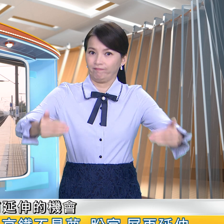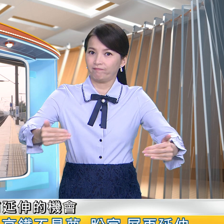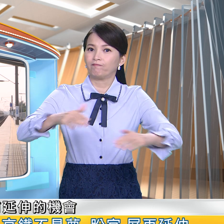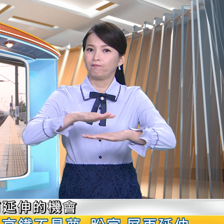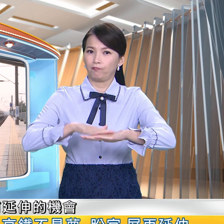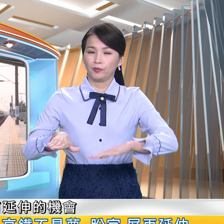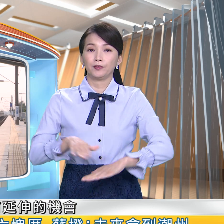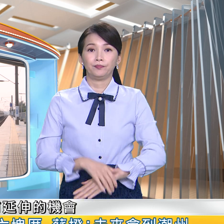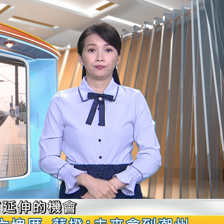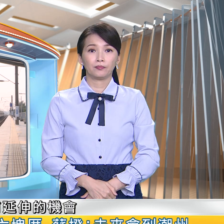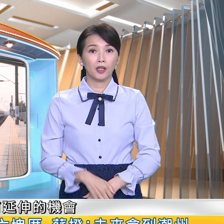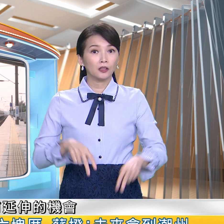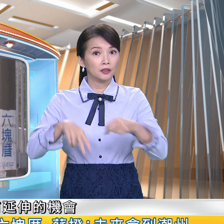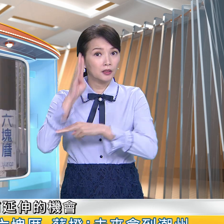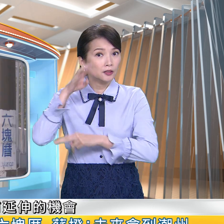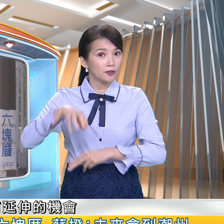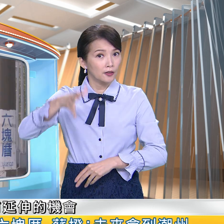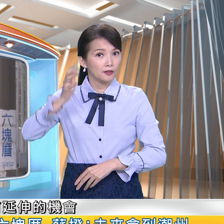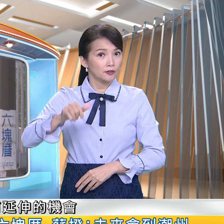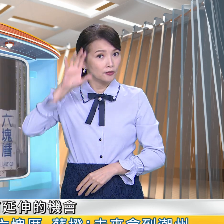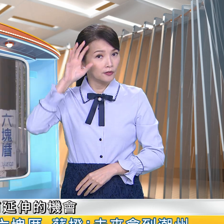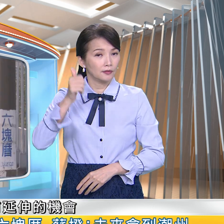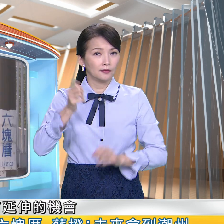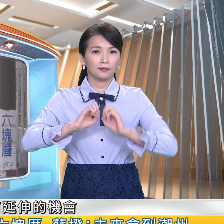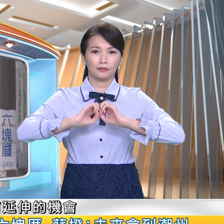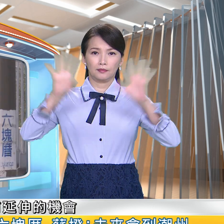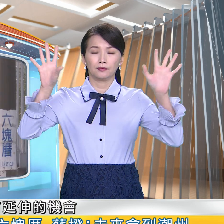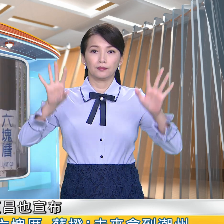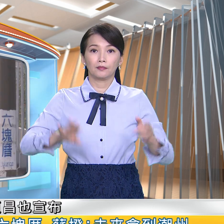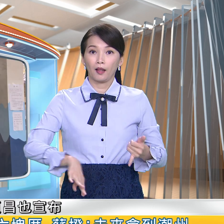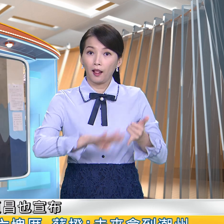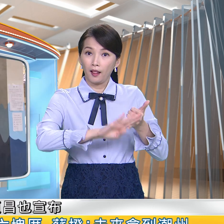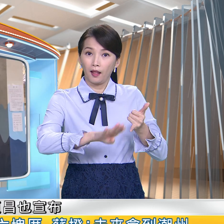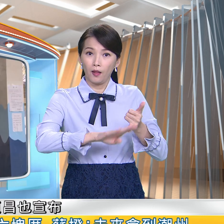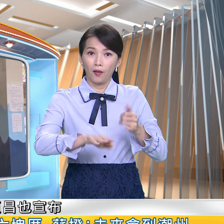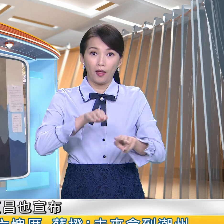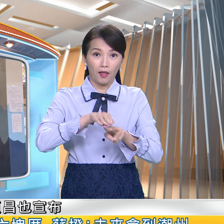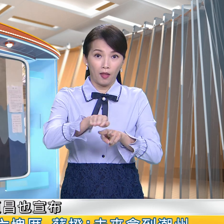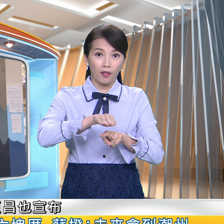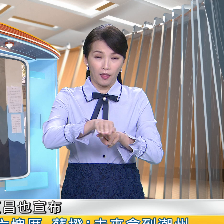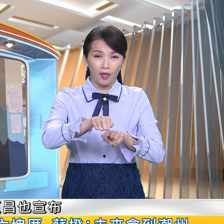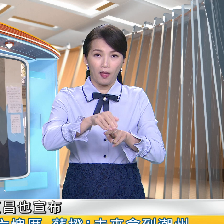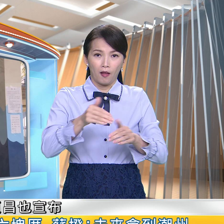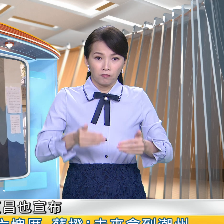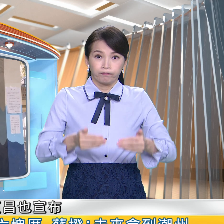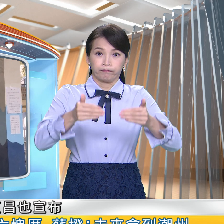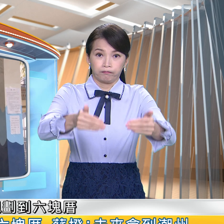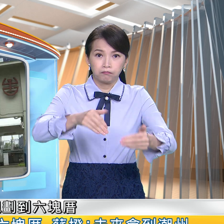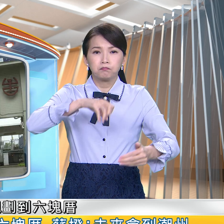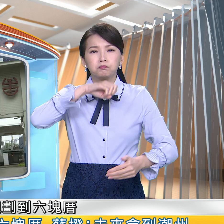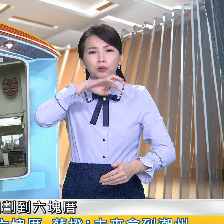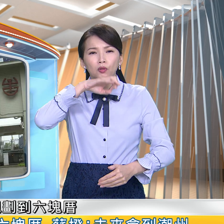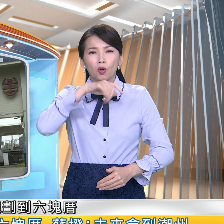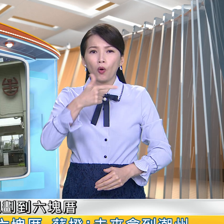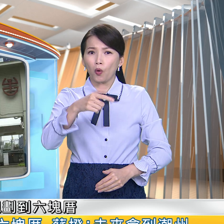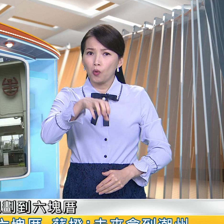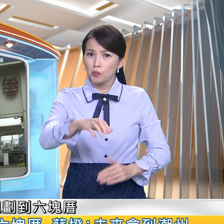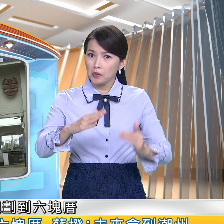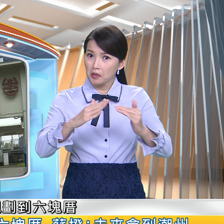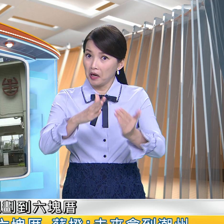希望未来还有延伸的机会。而行政院长苏贞昌也宣布，目前南延屏东规